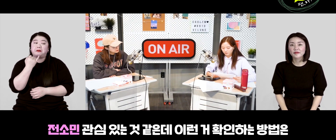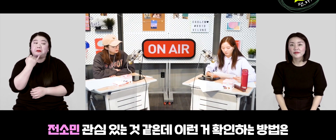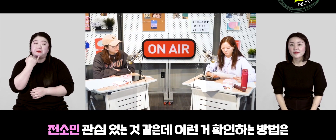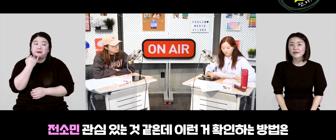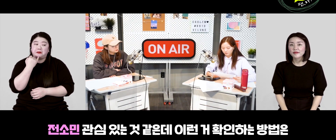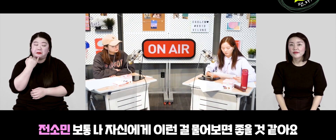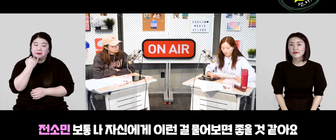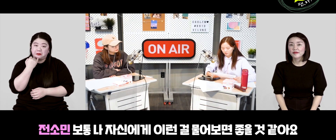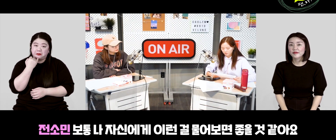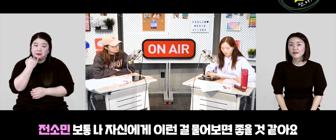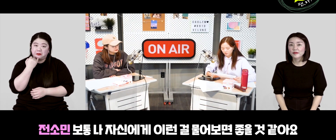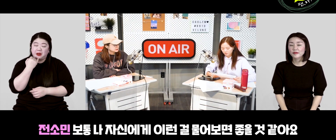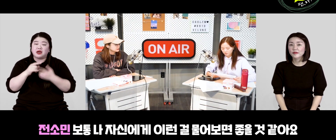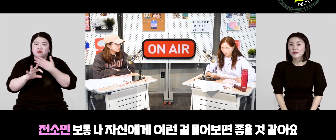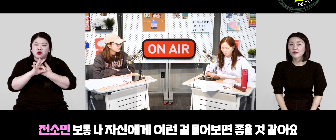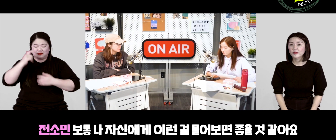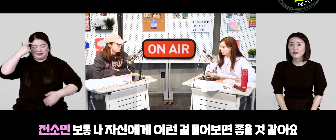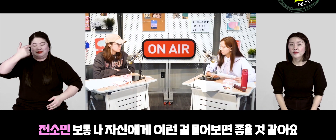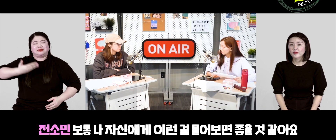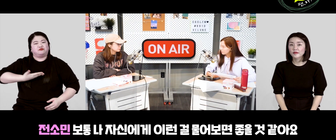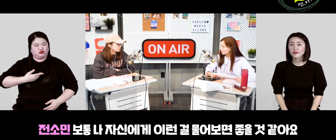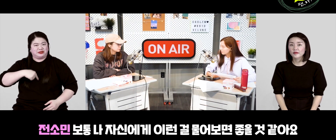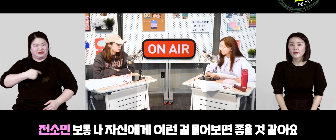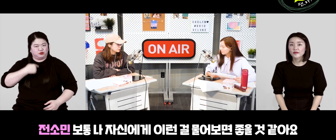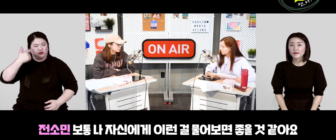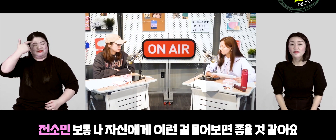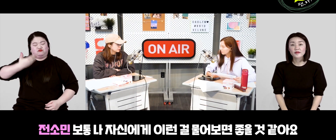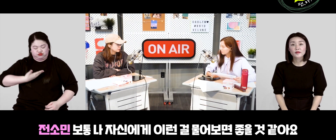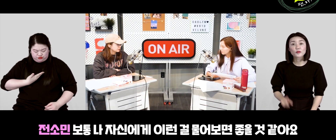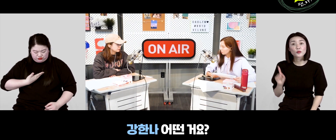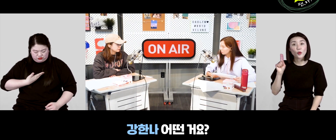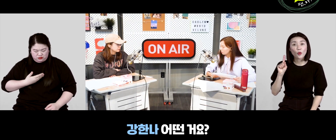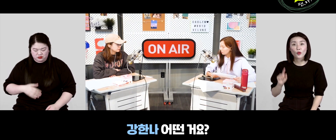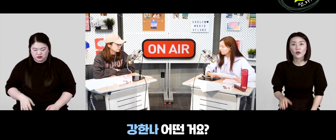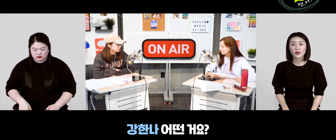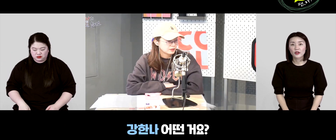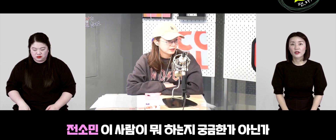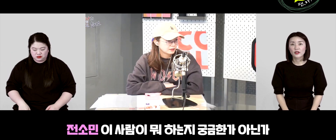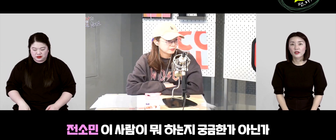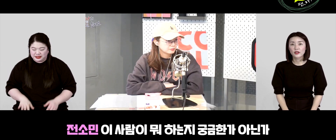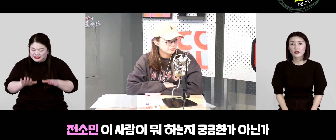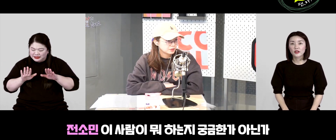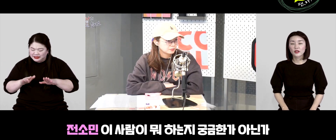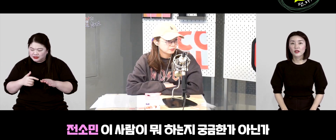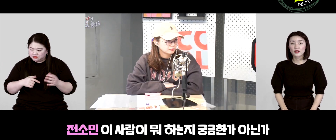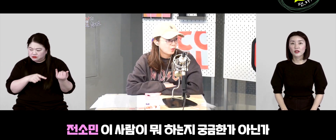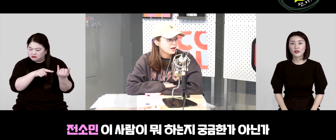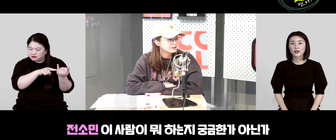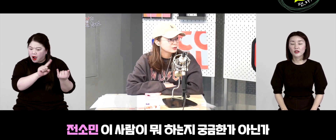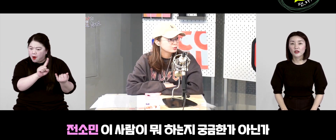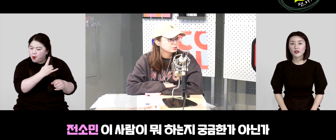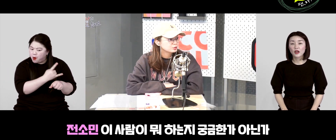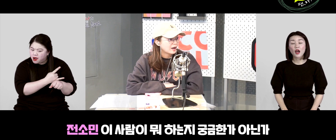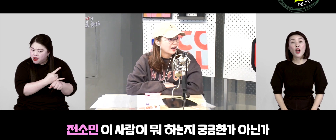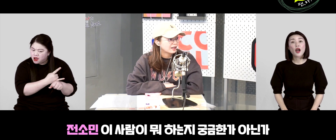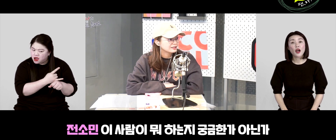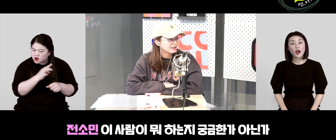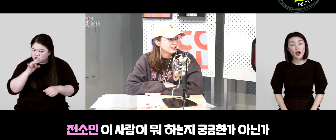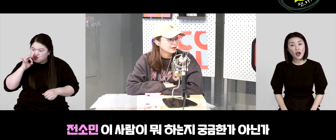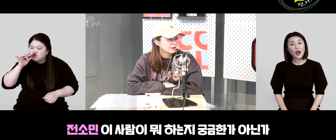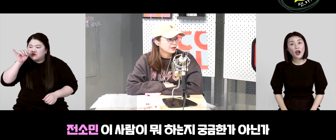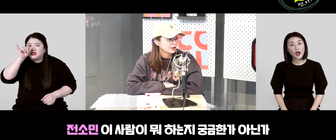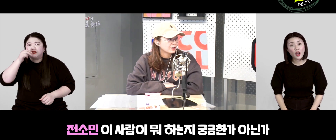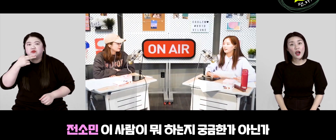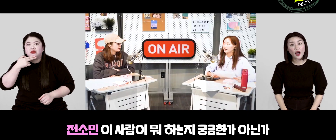걸 확인하는 방법은 보통 나 자신에게 이런 걸 물어보면 좋을 것 같아요. 어떤 거요? 이 사람이 뭐 하는지 궁금한가